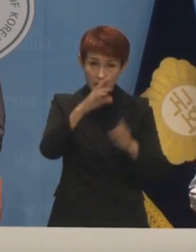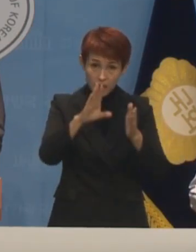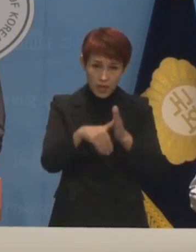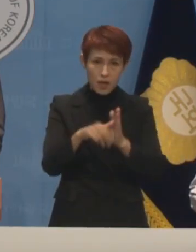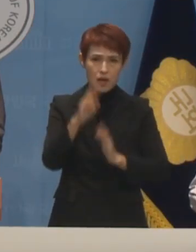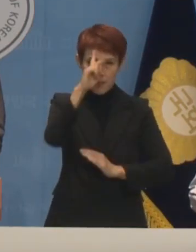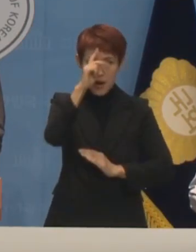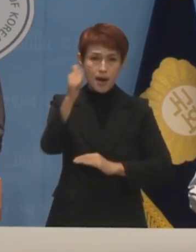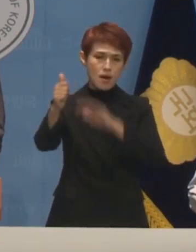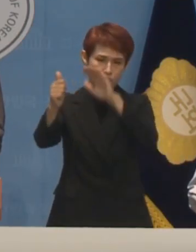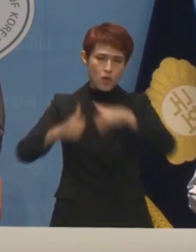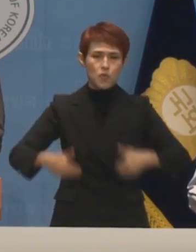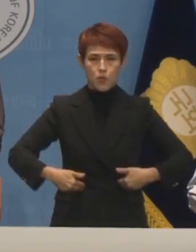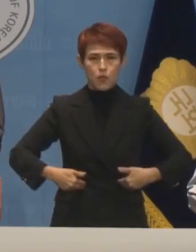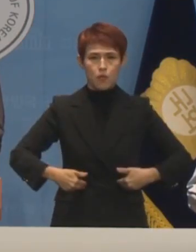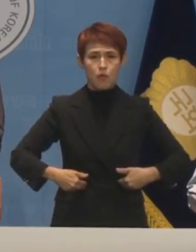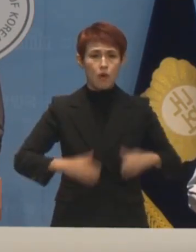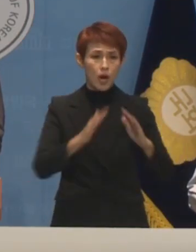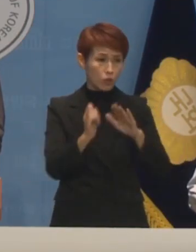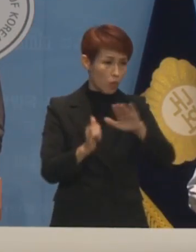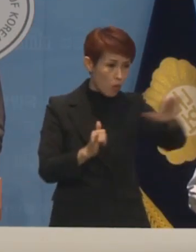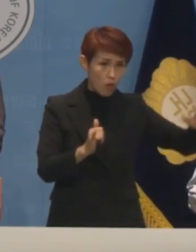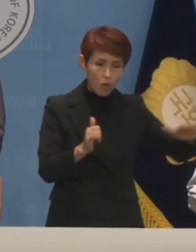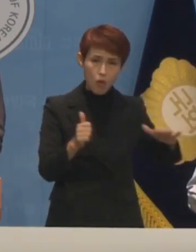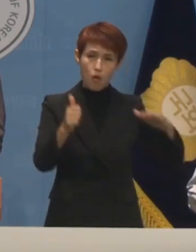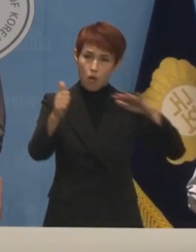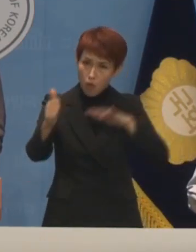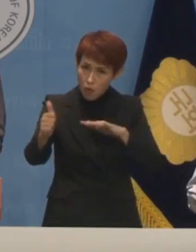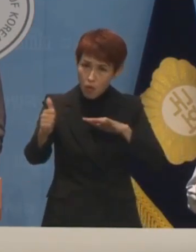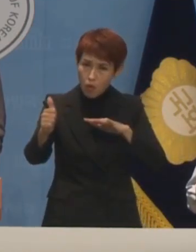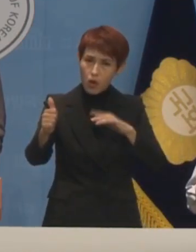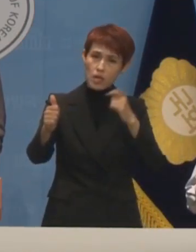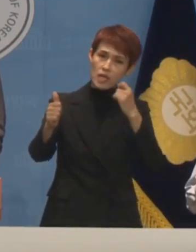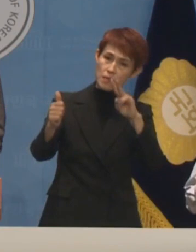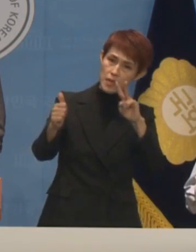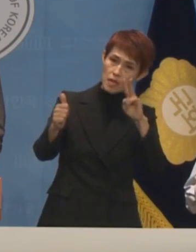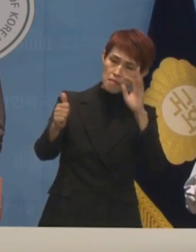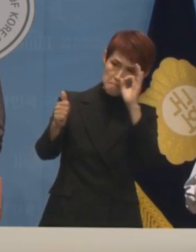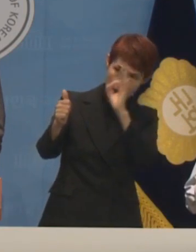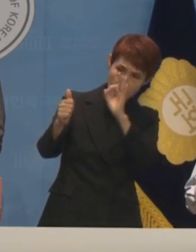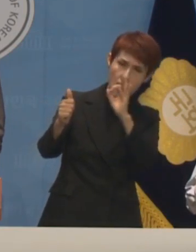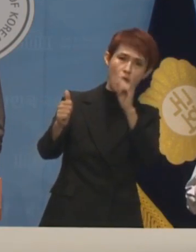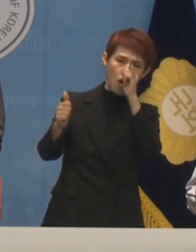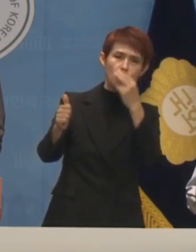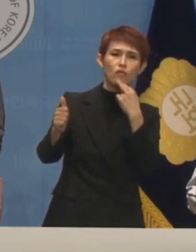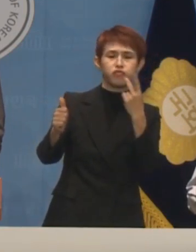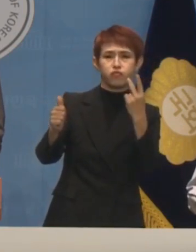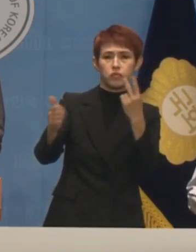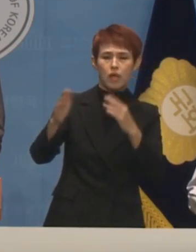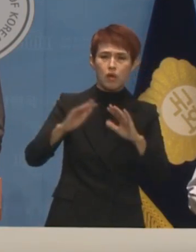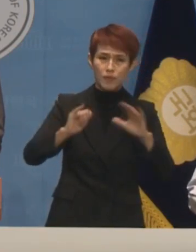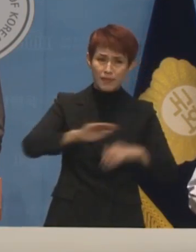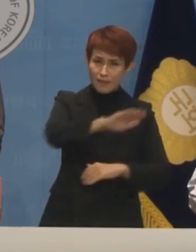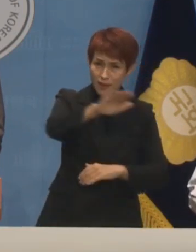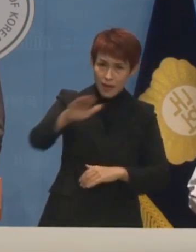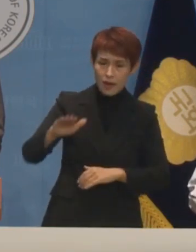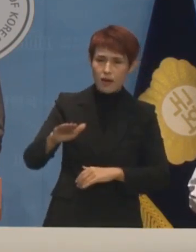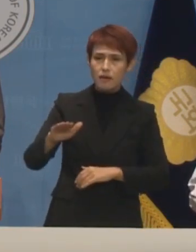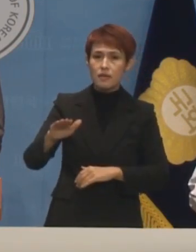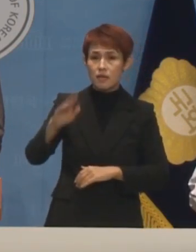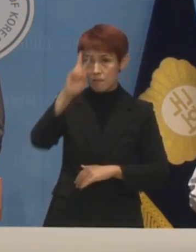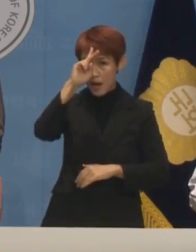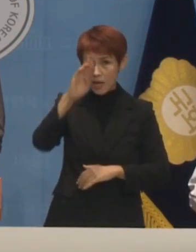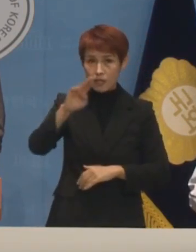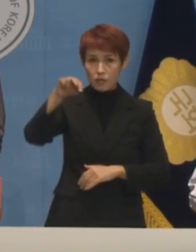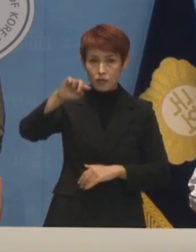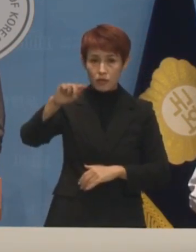나와서 물론 가족들이 그 자리에 있을 수도 있고 TV를 볼 수 있겠지만은 모든 국민들 앞에 가족들 앞에 정말